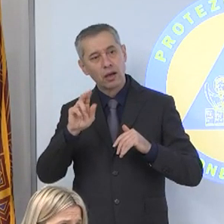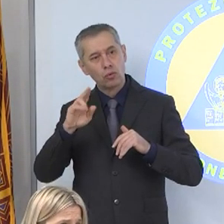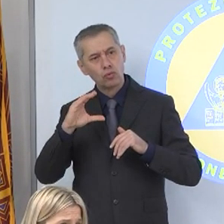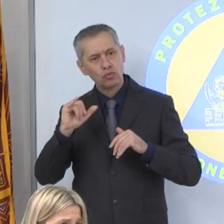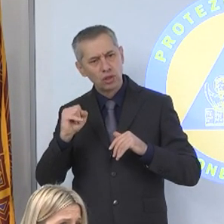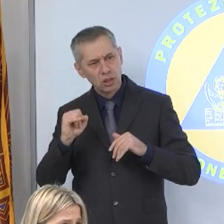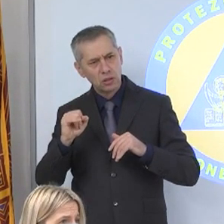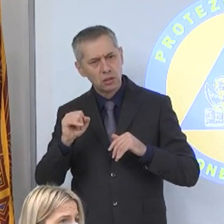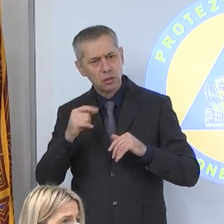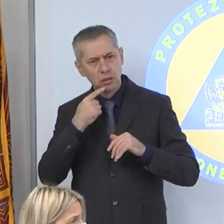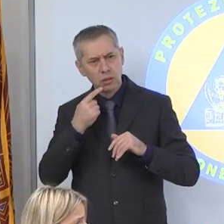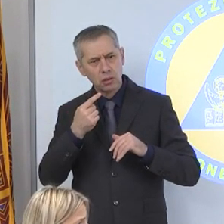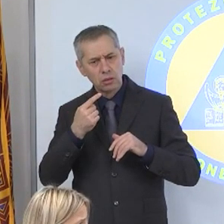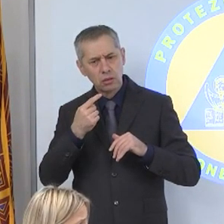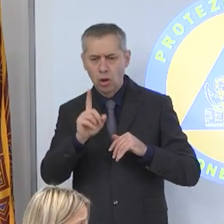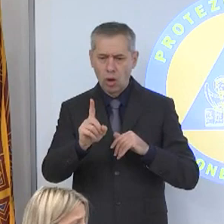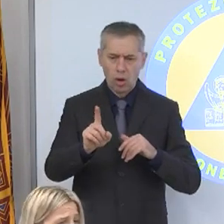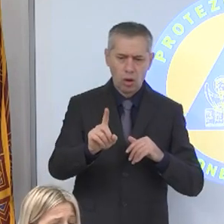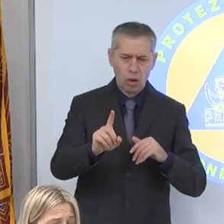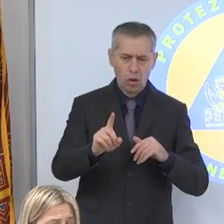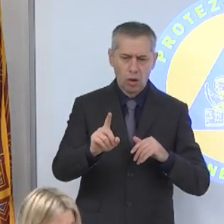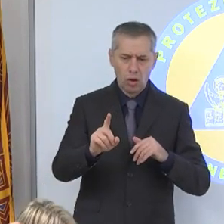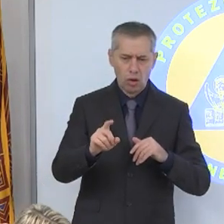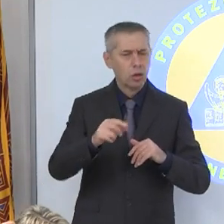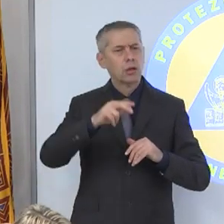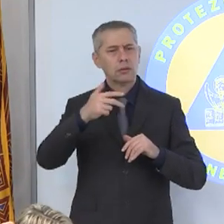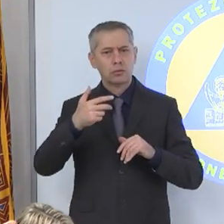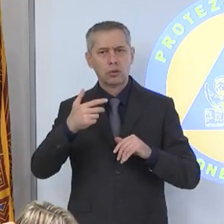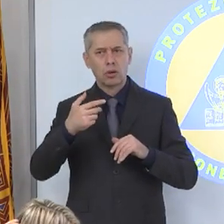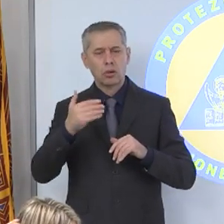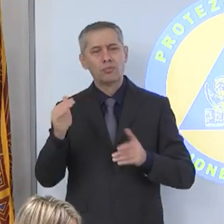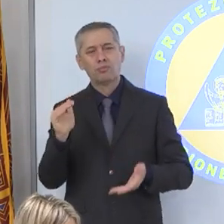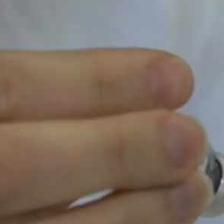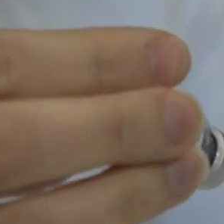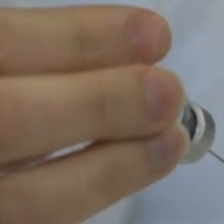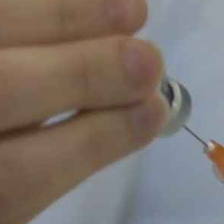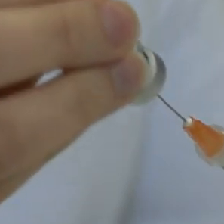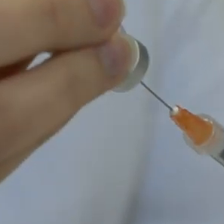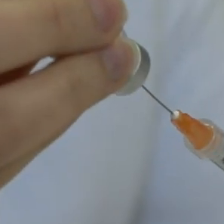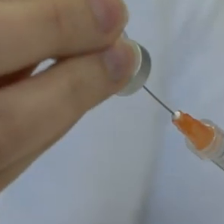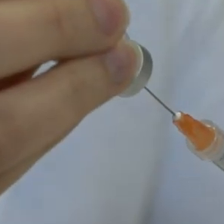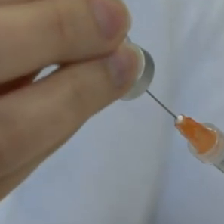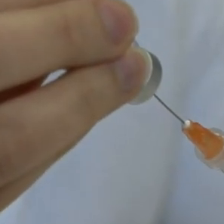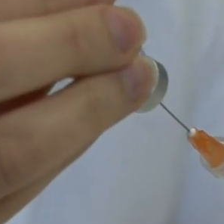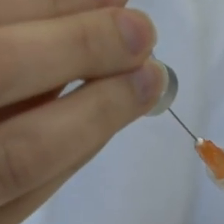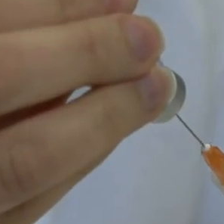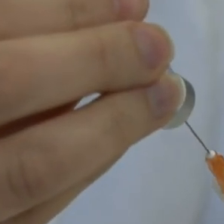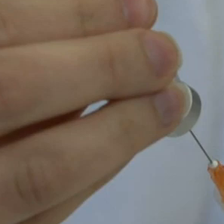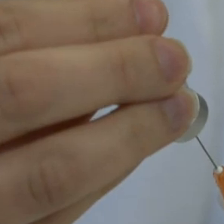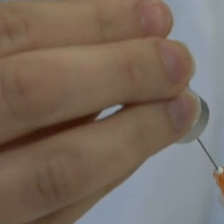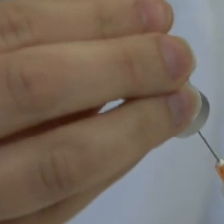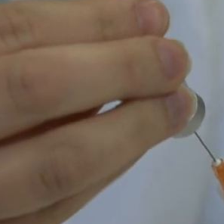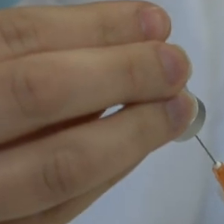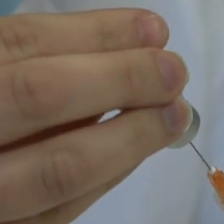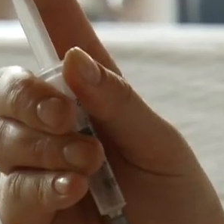3 mesi positivi che è stato ricoverato a Padova. Mi sembra che l'ha segnalato in questo fine settimana, un caso. In vista della terza dose da dicembre